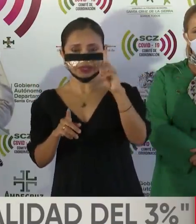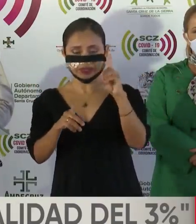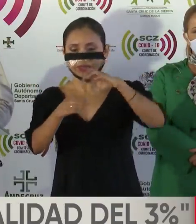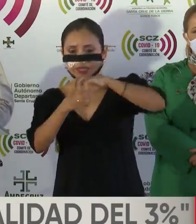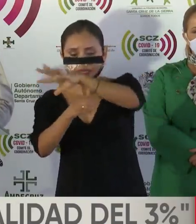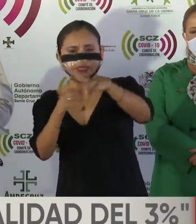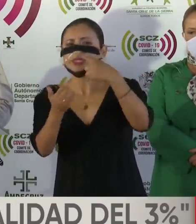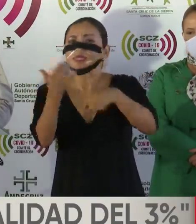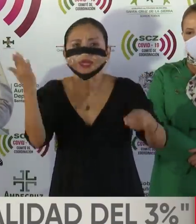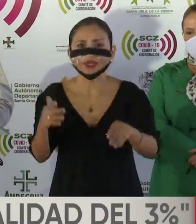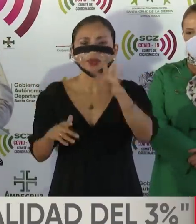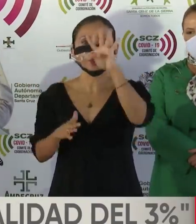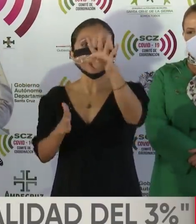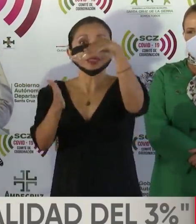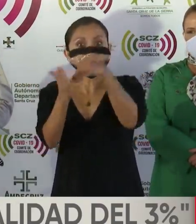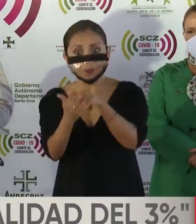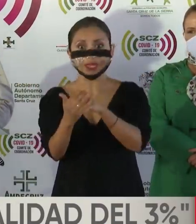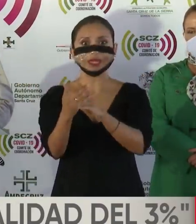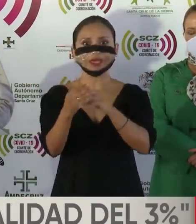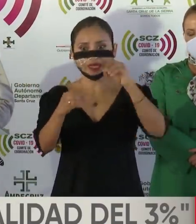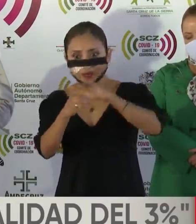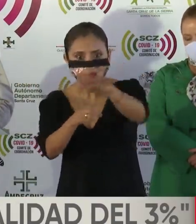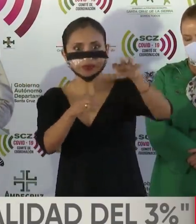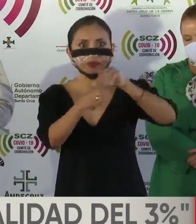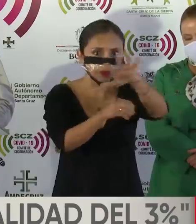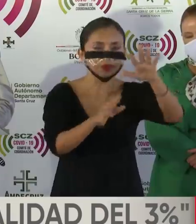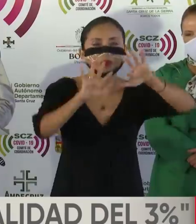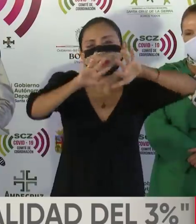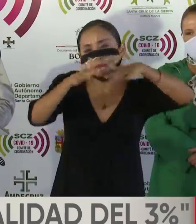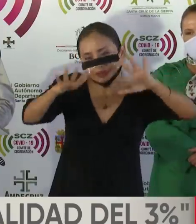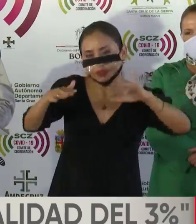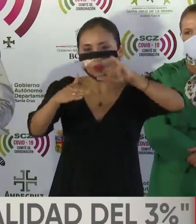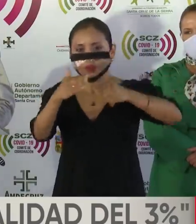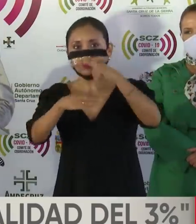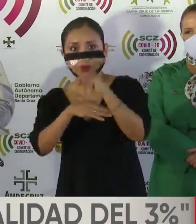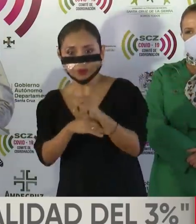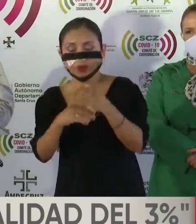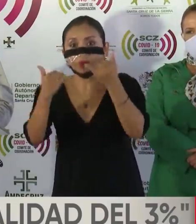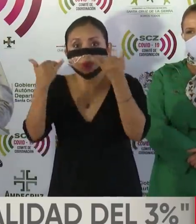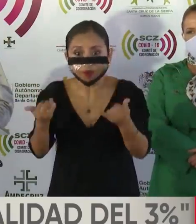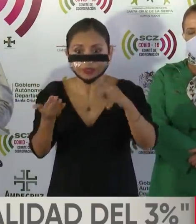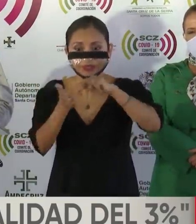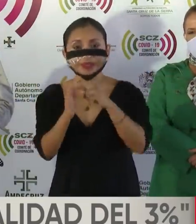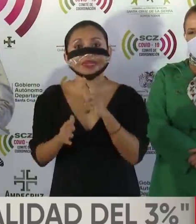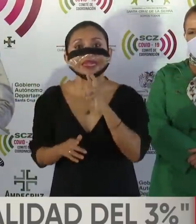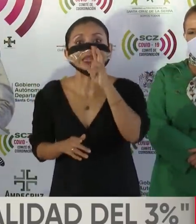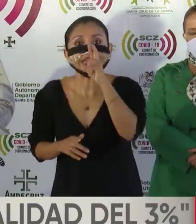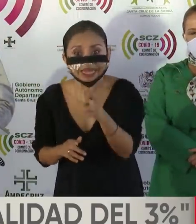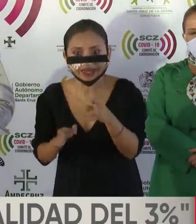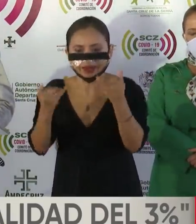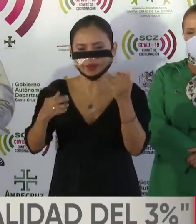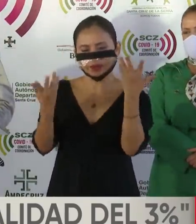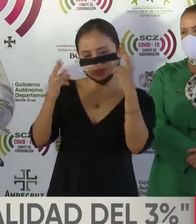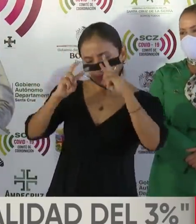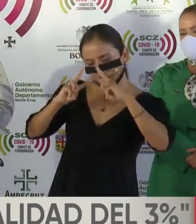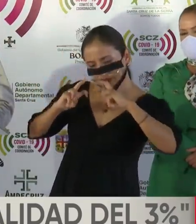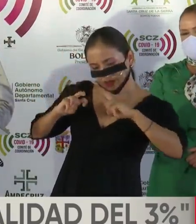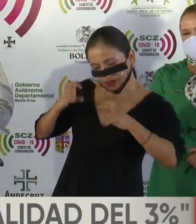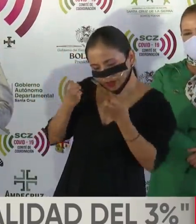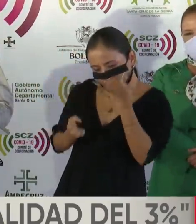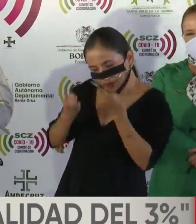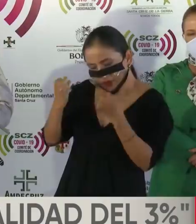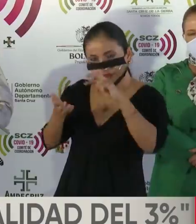nos planteaba 4.000 contagios entrando junio. Hoy los números reales nos permiten analizar datos